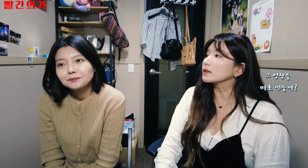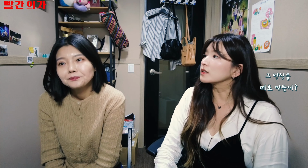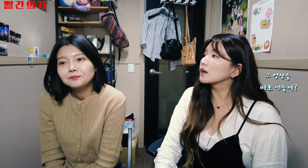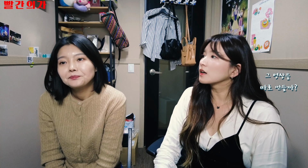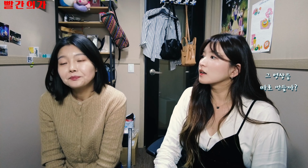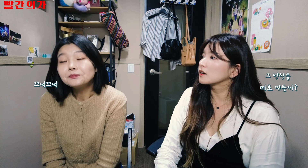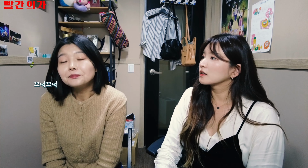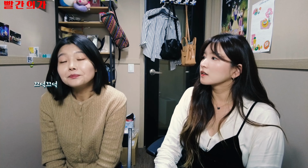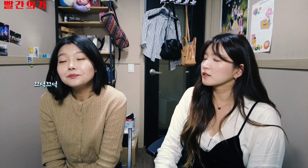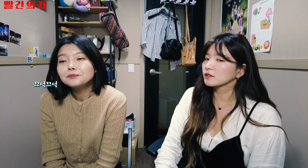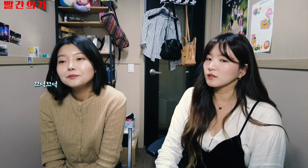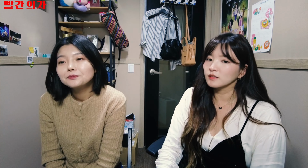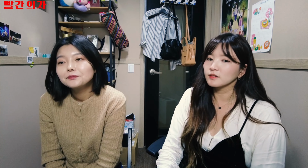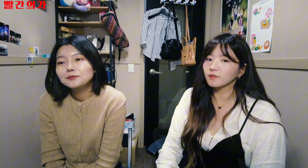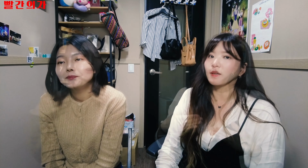만들까?